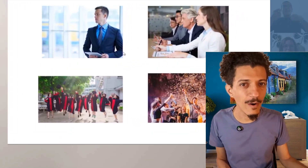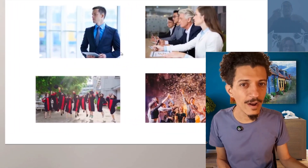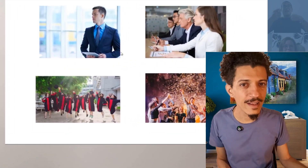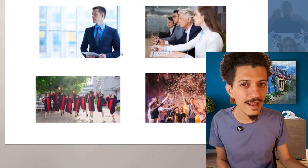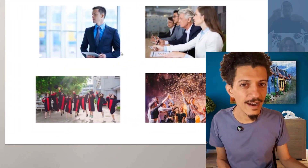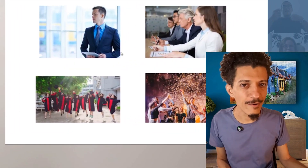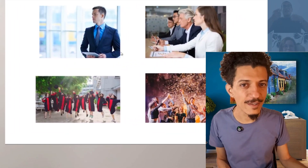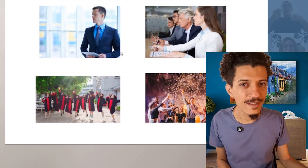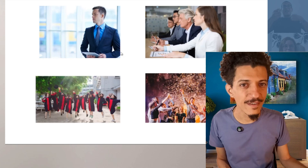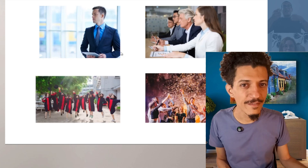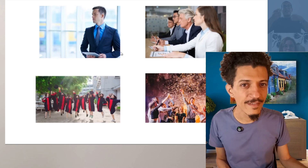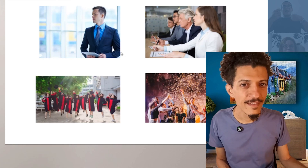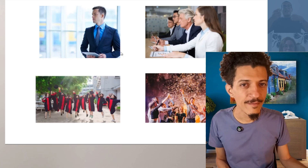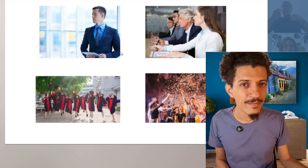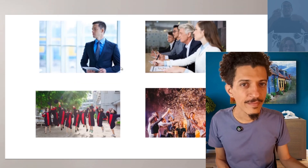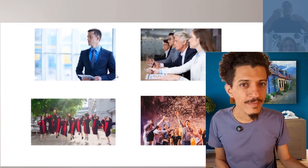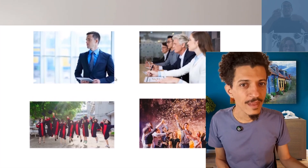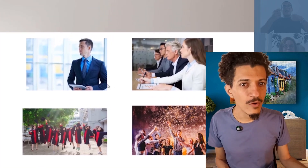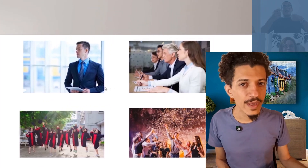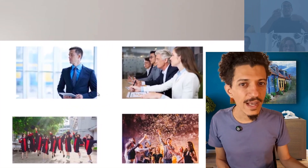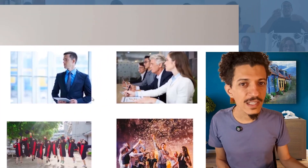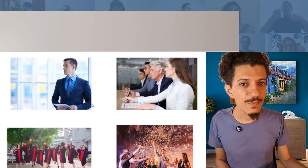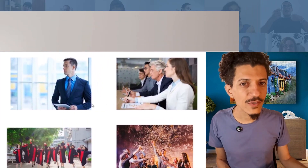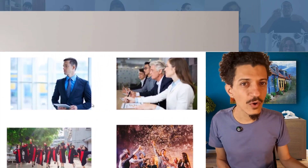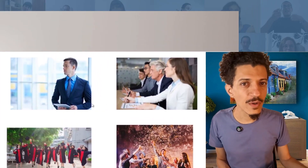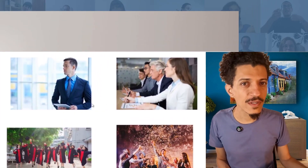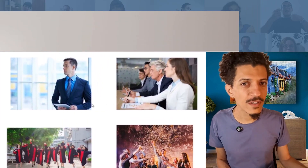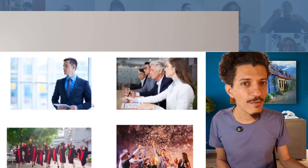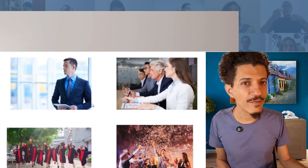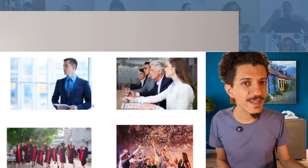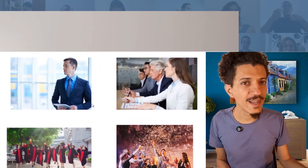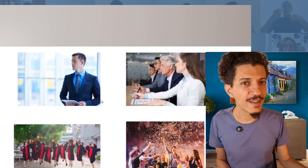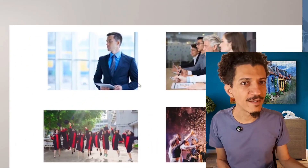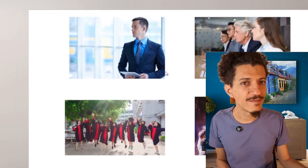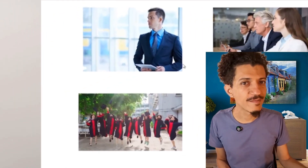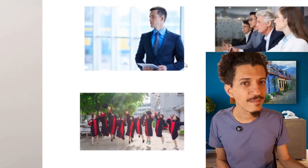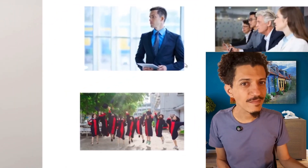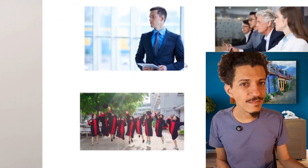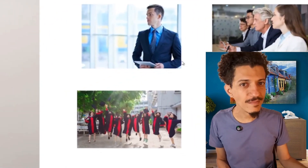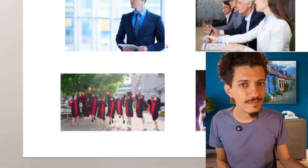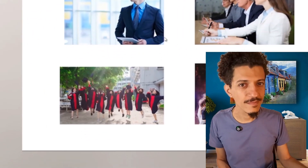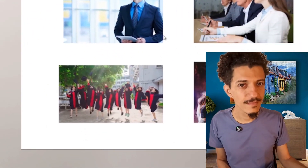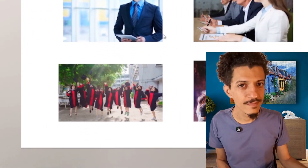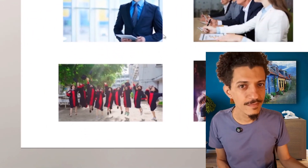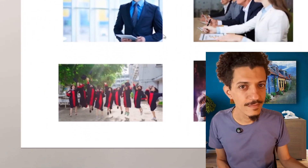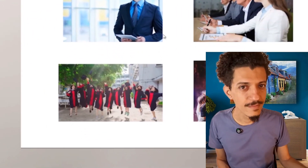legal. Olha que legal isso. E o que essas pessoas estão fazendo?